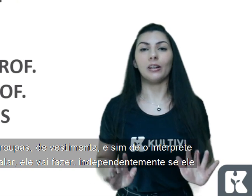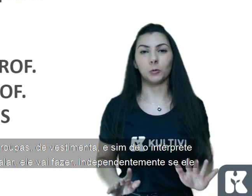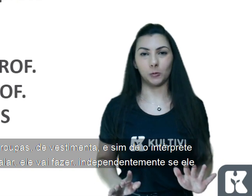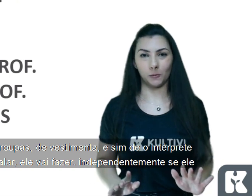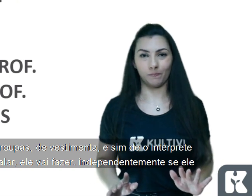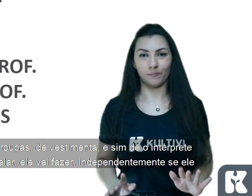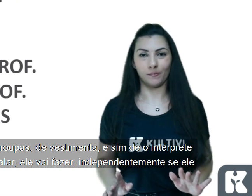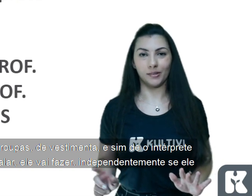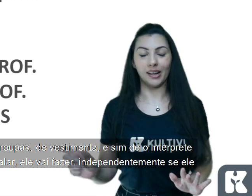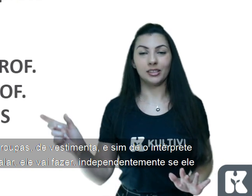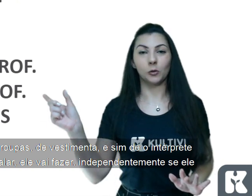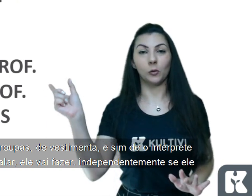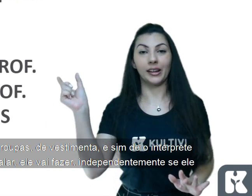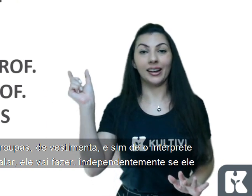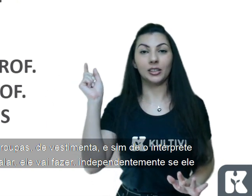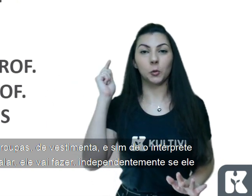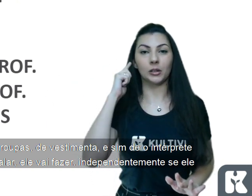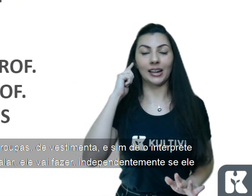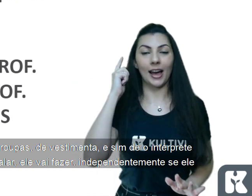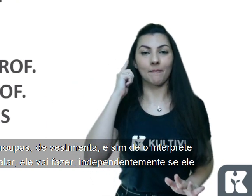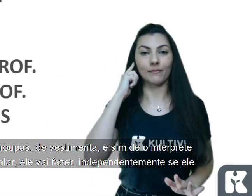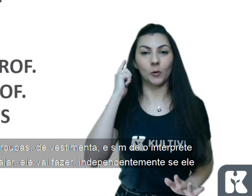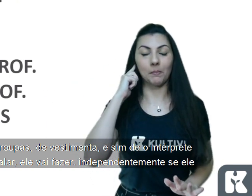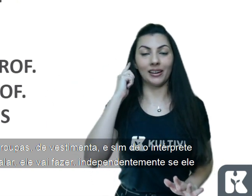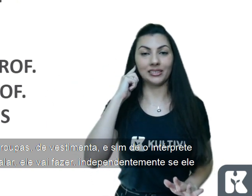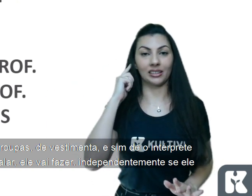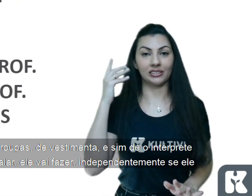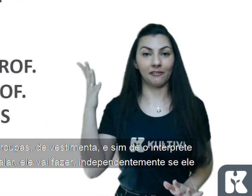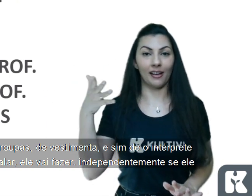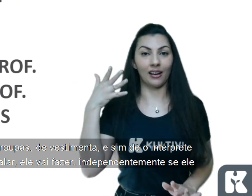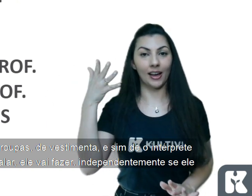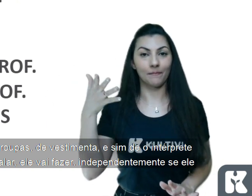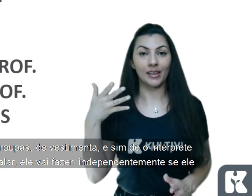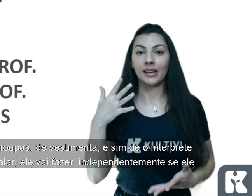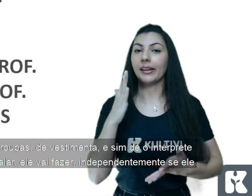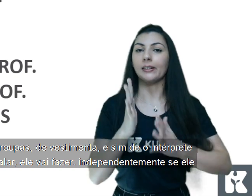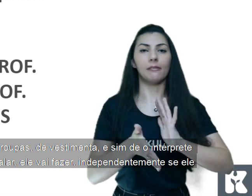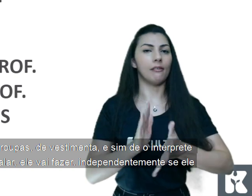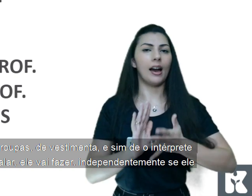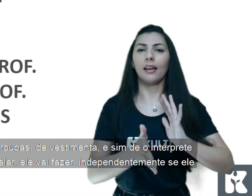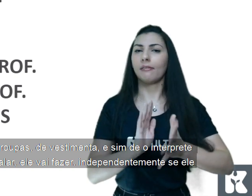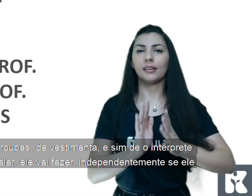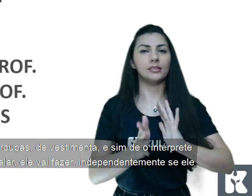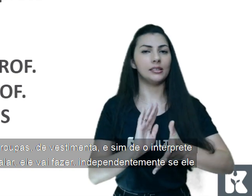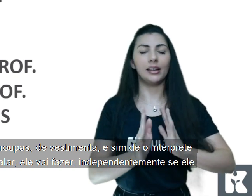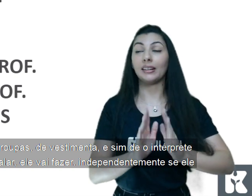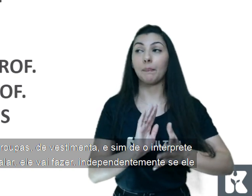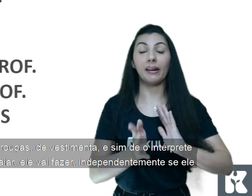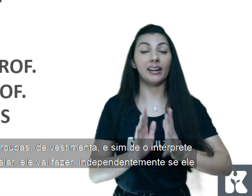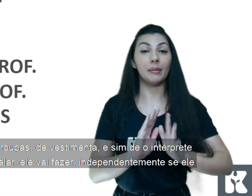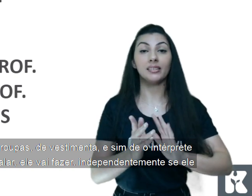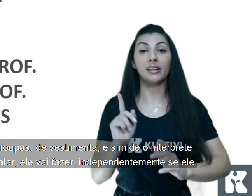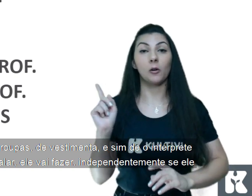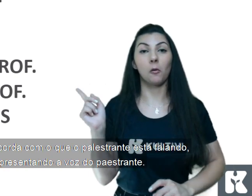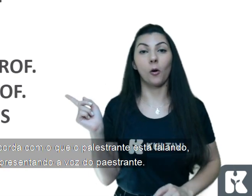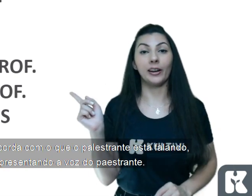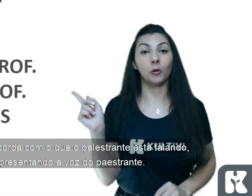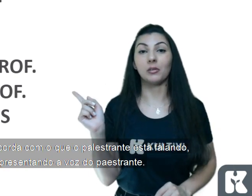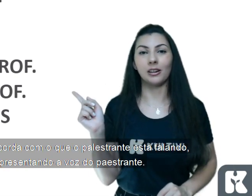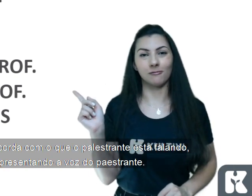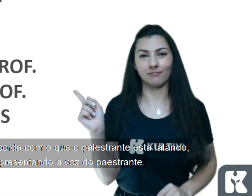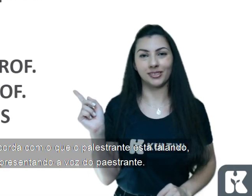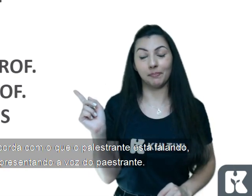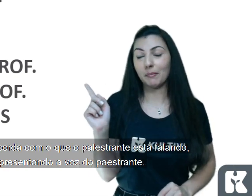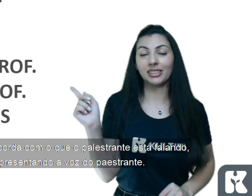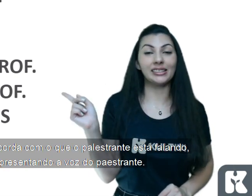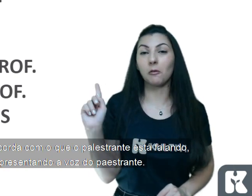é neutro. O que ele escutar o palestrante falar, ele vai fazer, independentemente se ele concorda ou